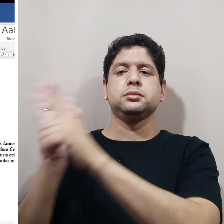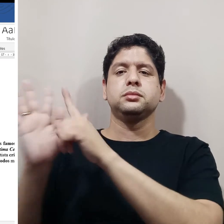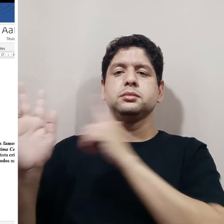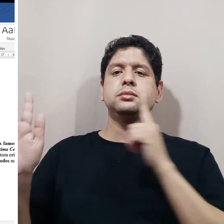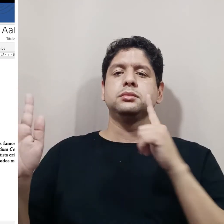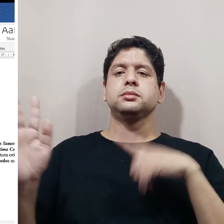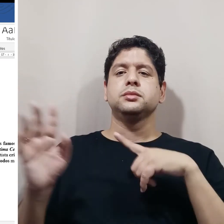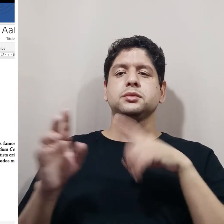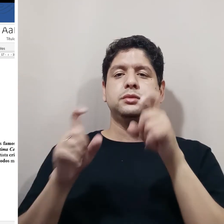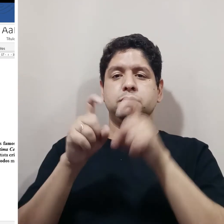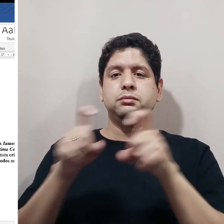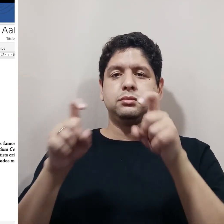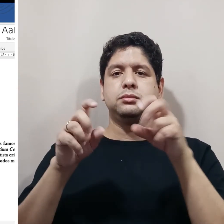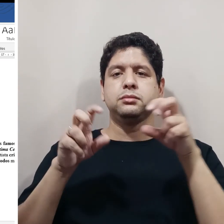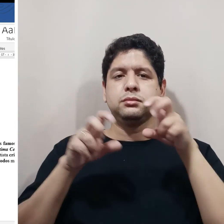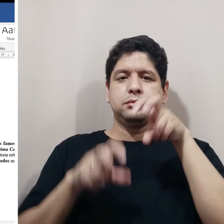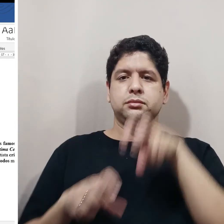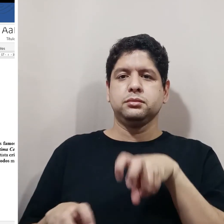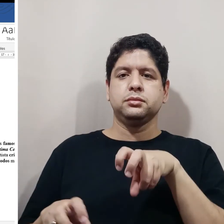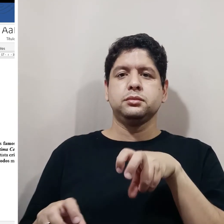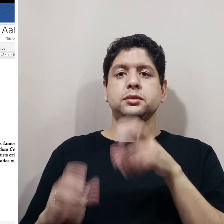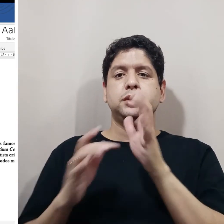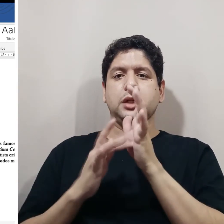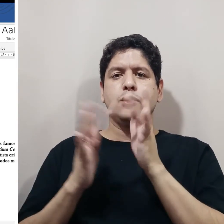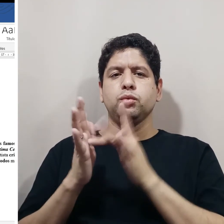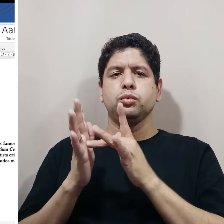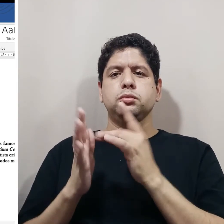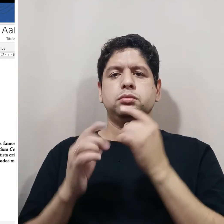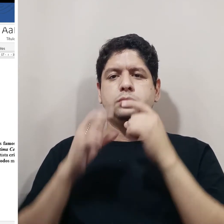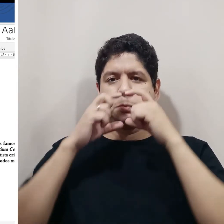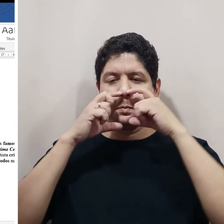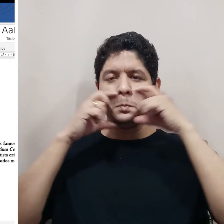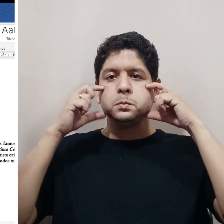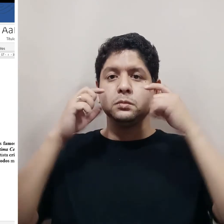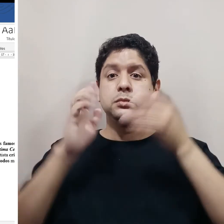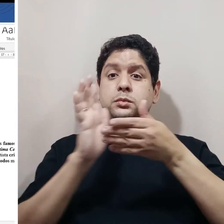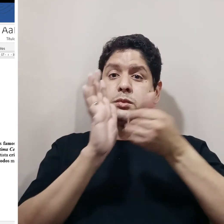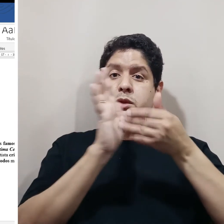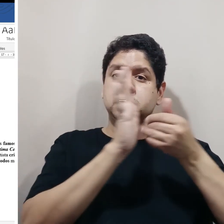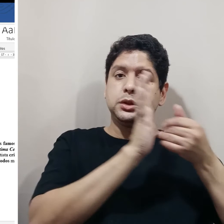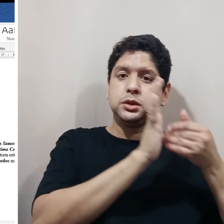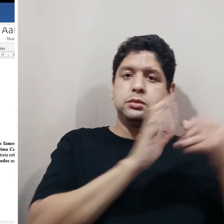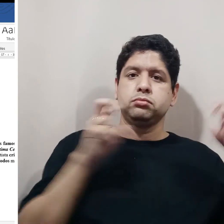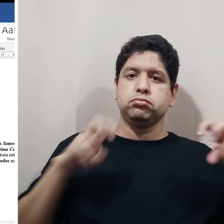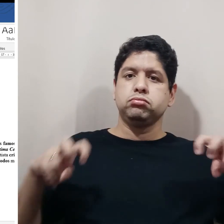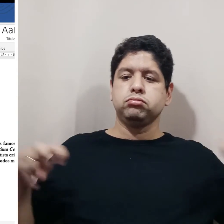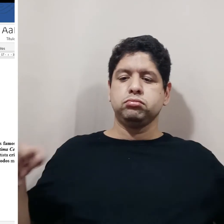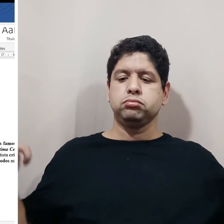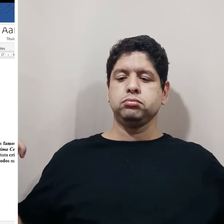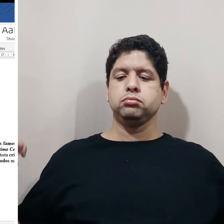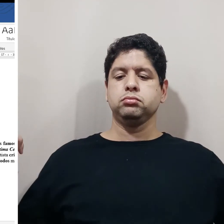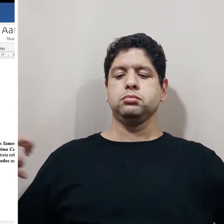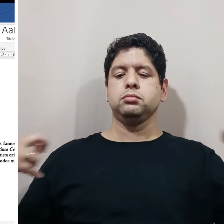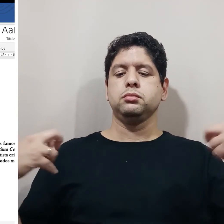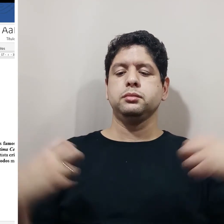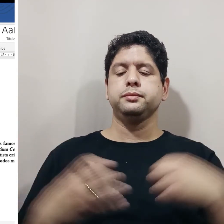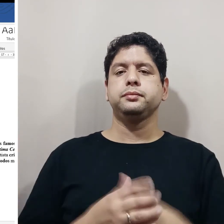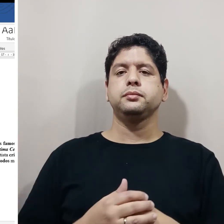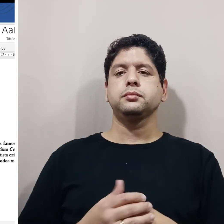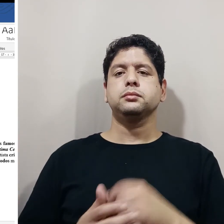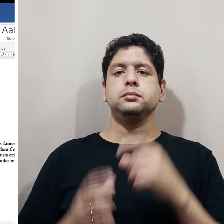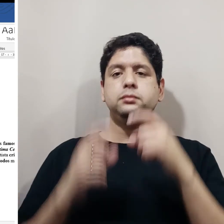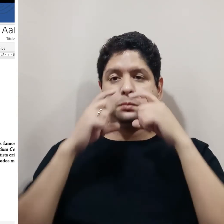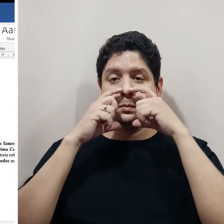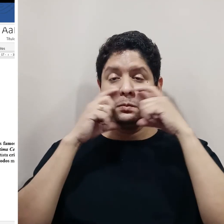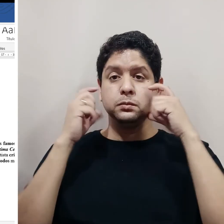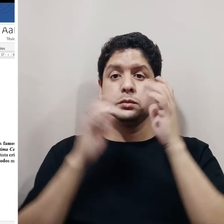né? E aí, né, no caso aqui, essa daqui já é uma cópia, né, da obra dele, não é a original. Mas alguém refez a obra do